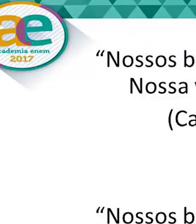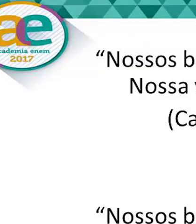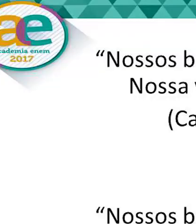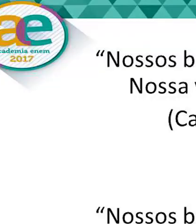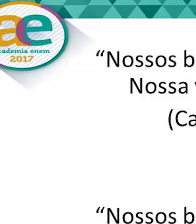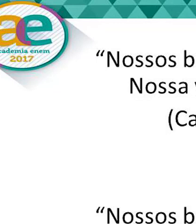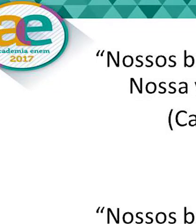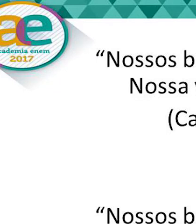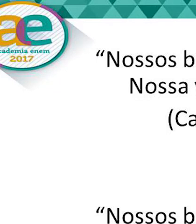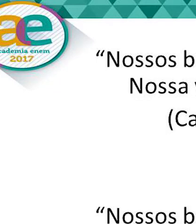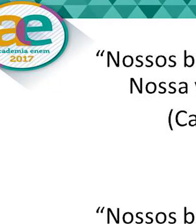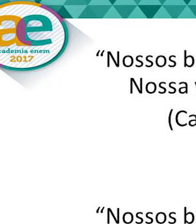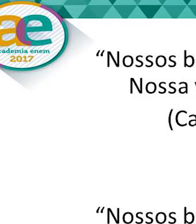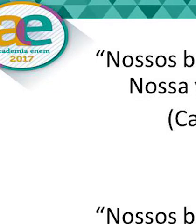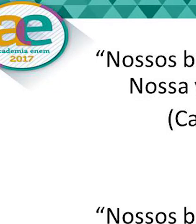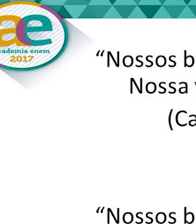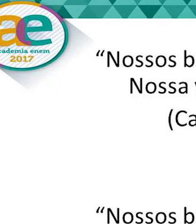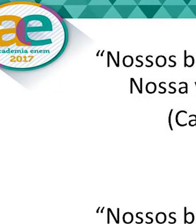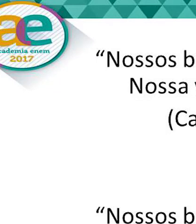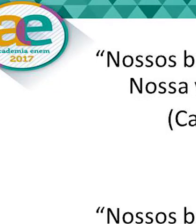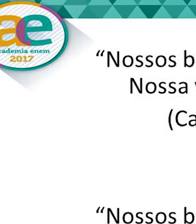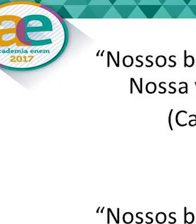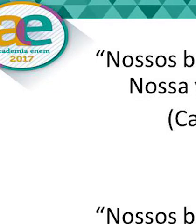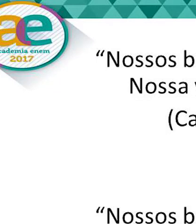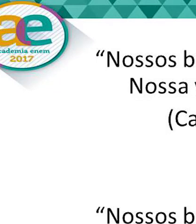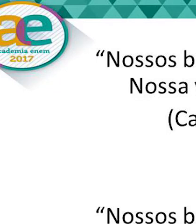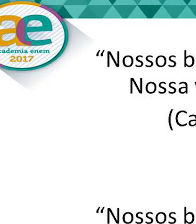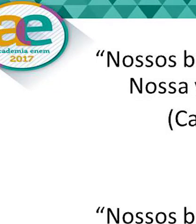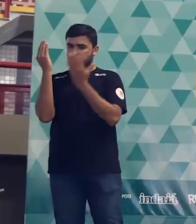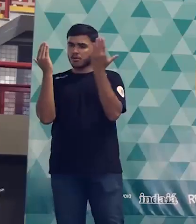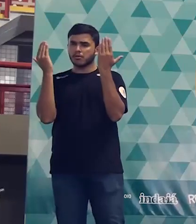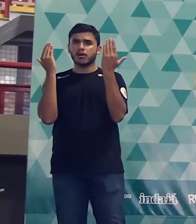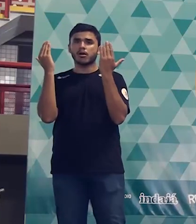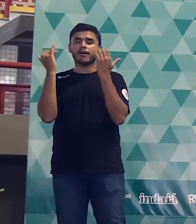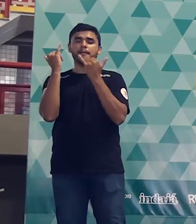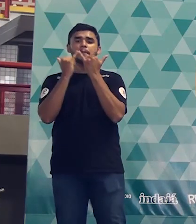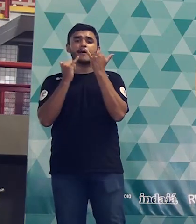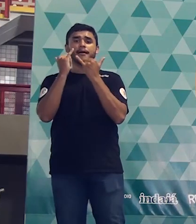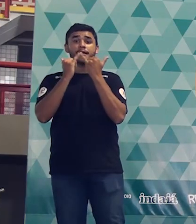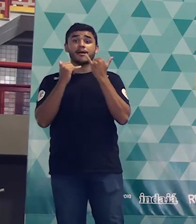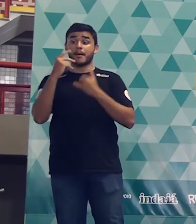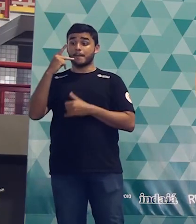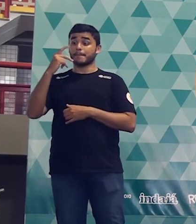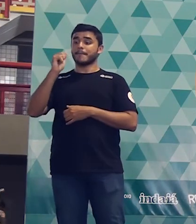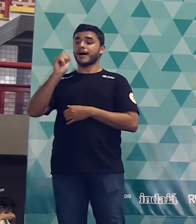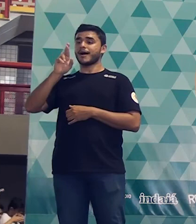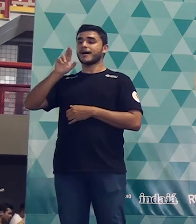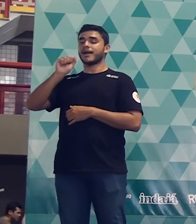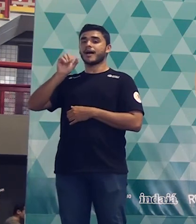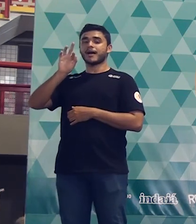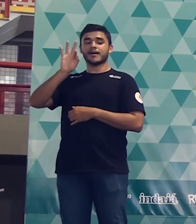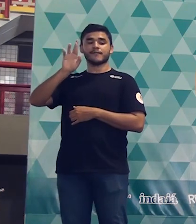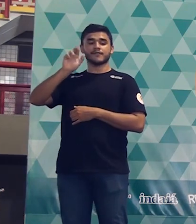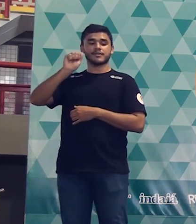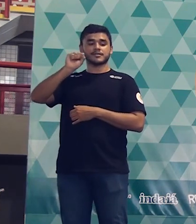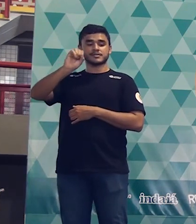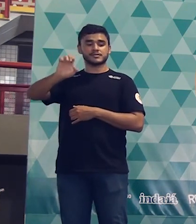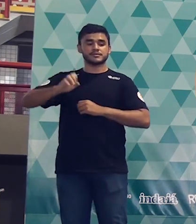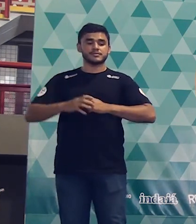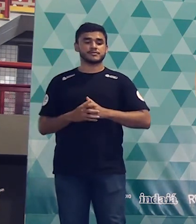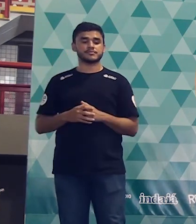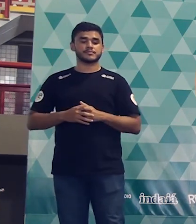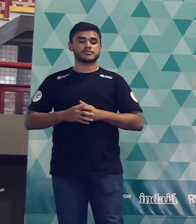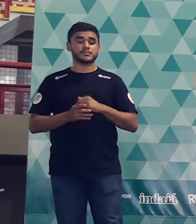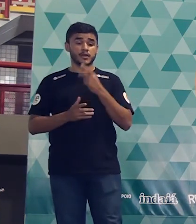mais vida, nossa vida em teu seio mais amores. Paráfrase, né? As ideias do texto de Gonçalves